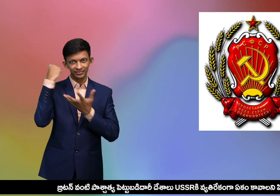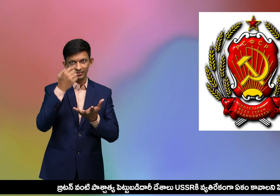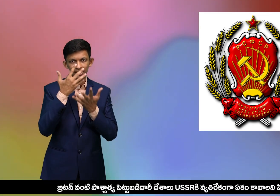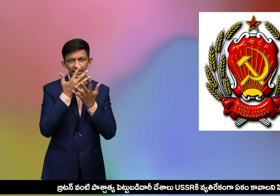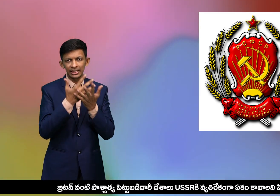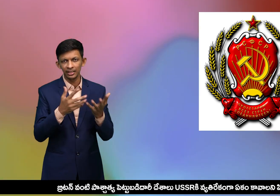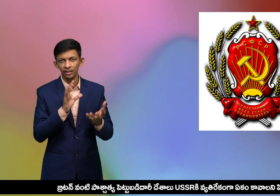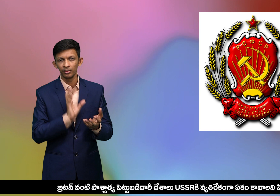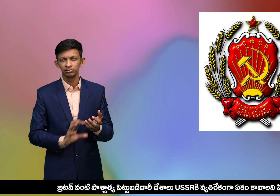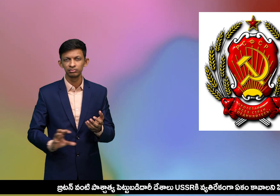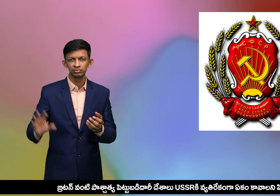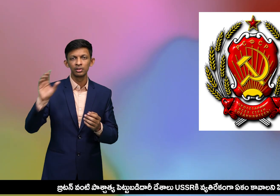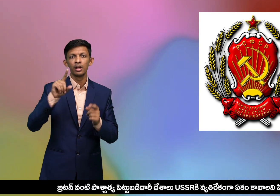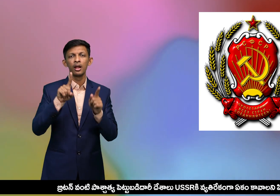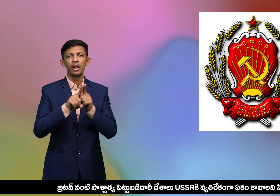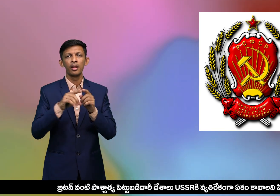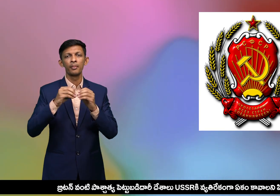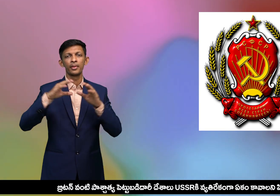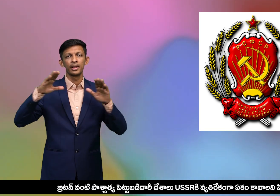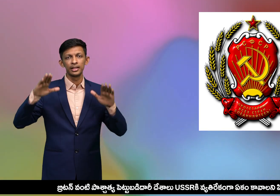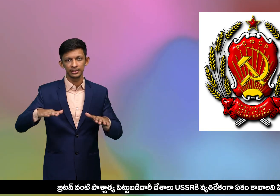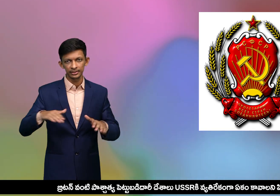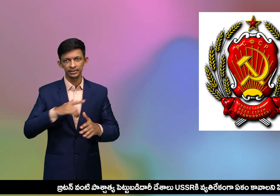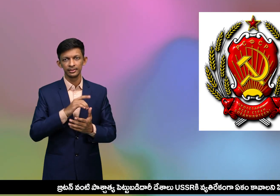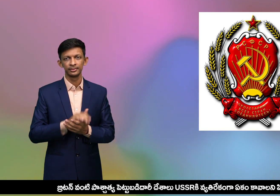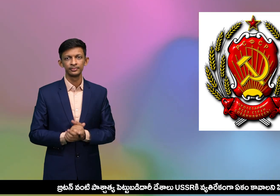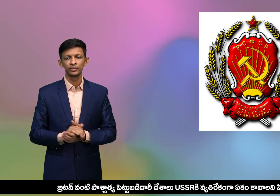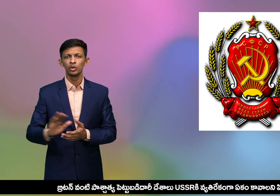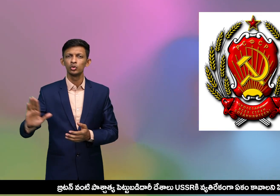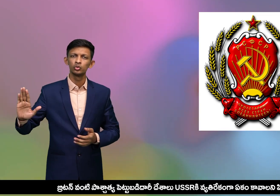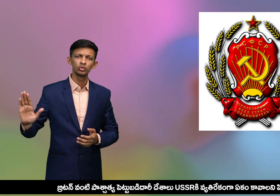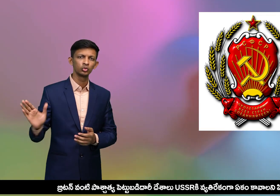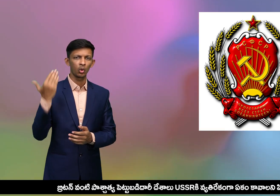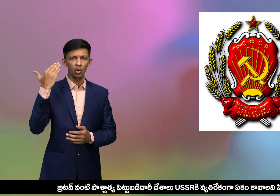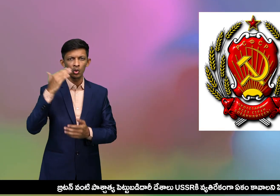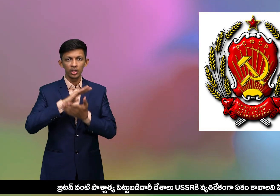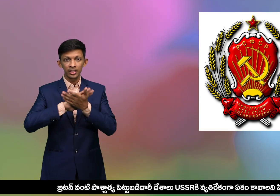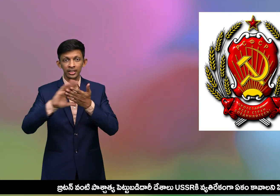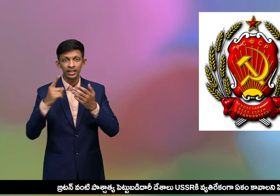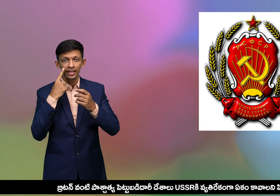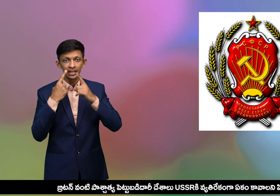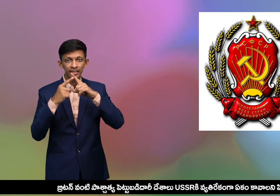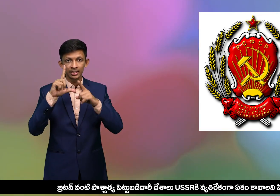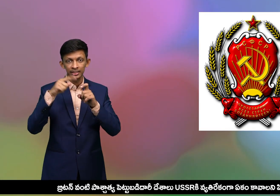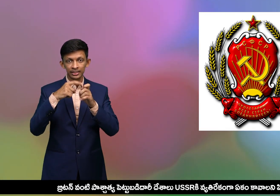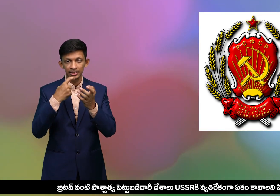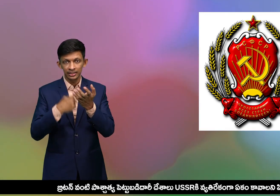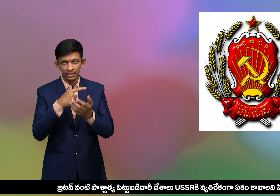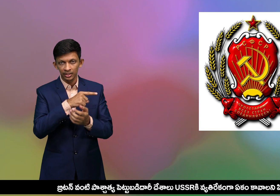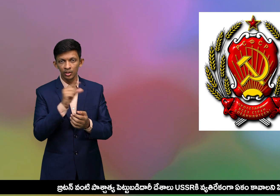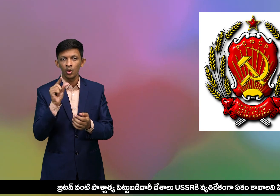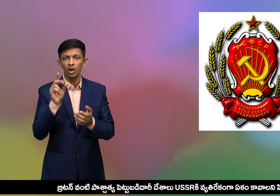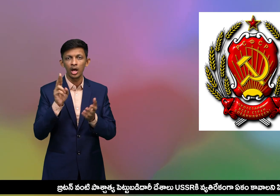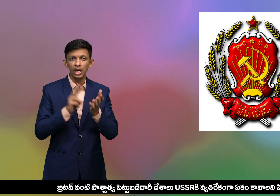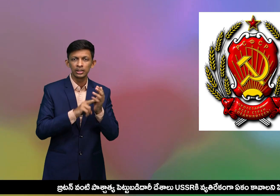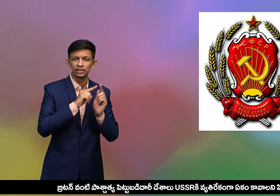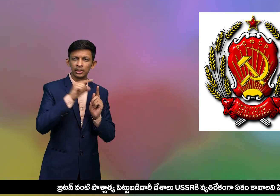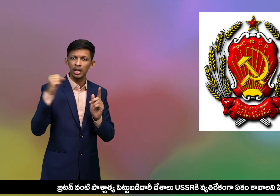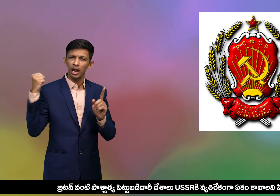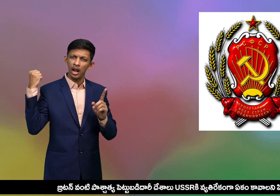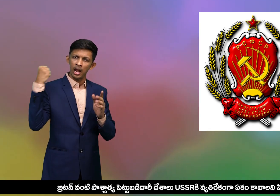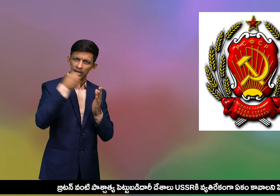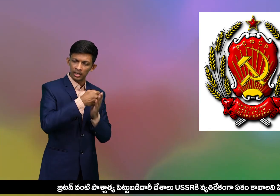బ్రిటన్ వంటి పాశ్చాత్య పెట్టుబడిదారీ దేశాలు యుఎస్ఎస్ఆర్కి వ్యతిరేకంగా ఏకం కావాలని హిట్లర్ను ప్రోత్సహించాయి.